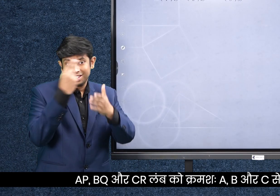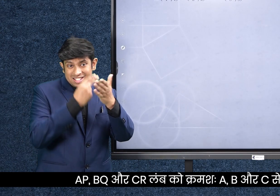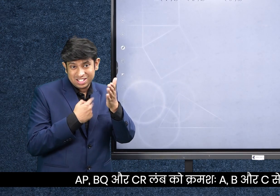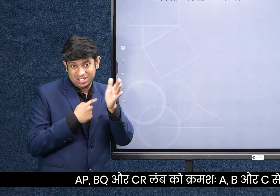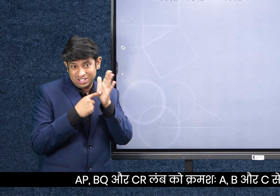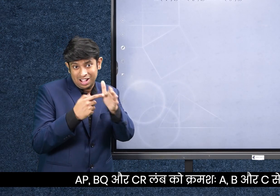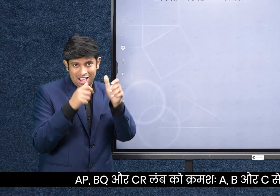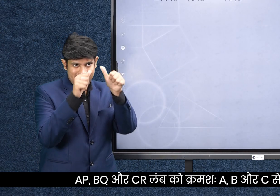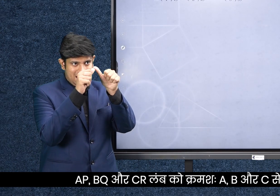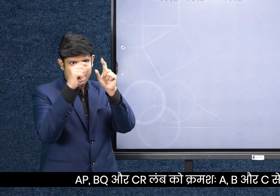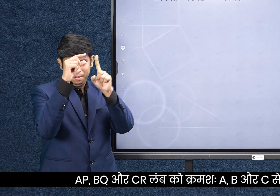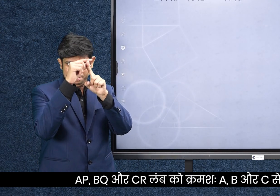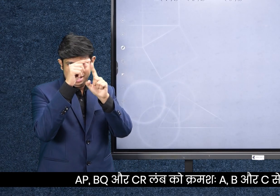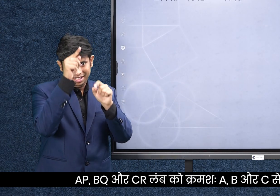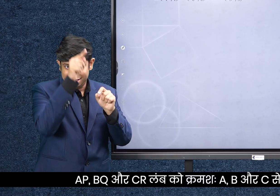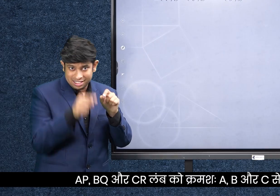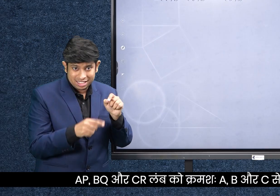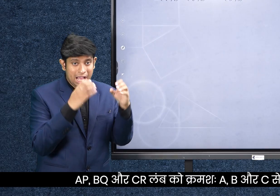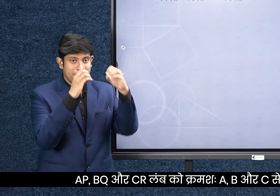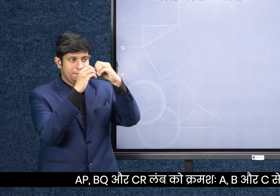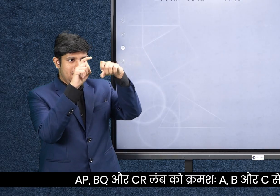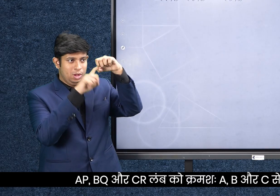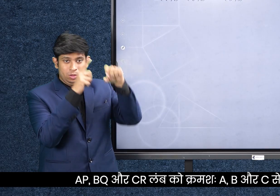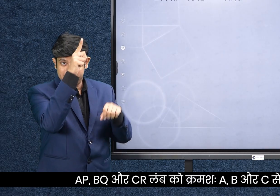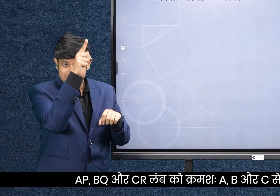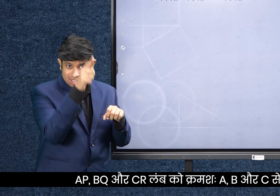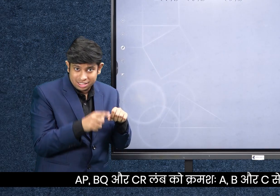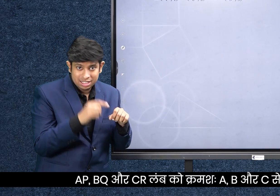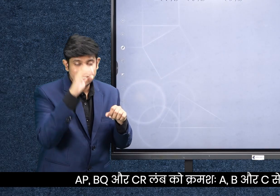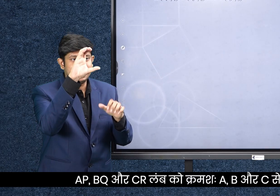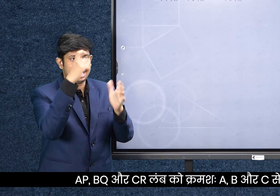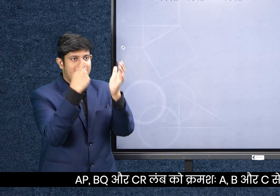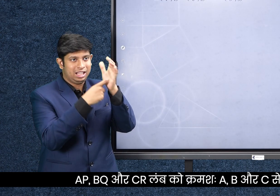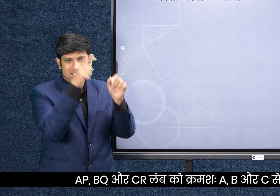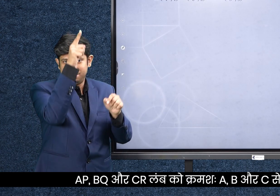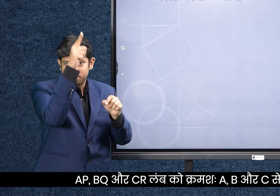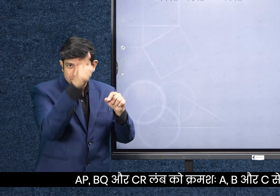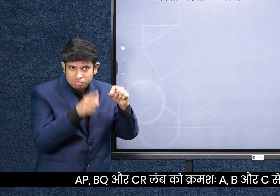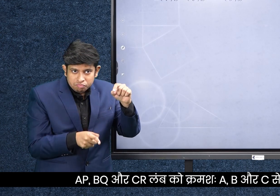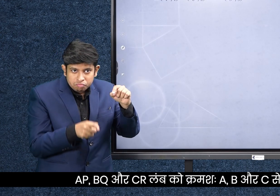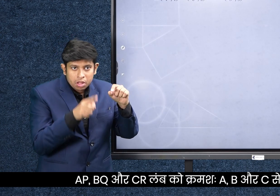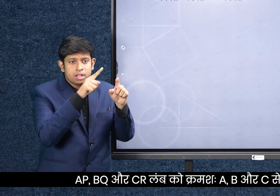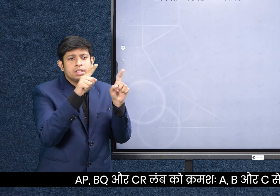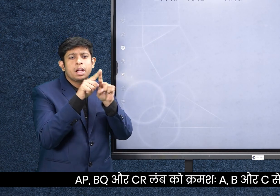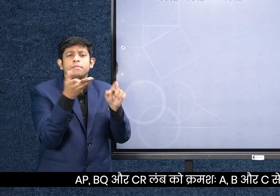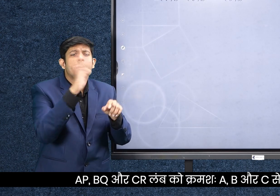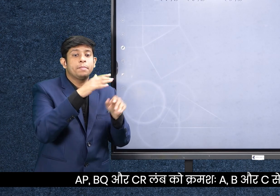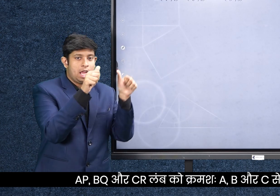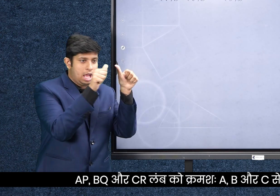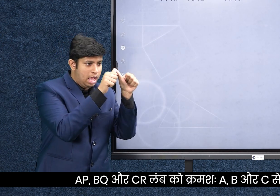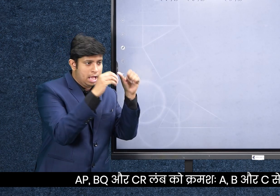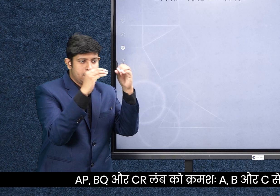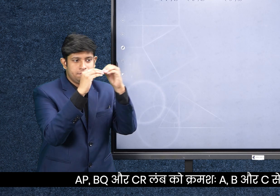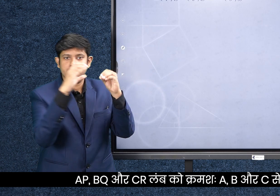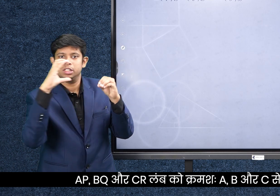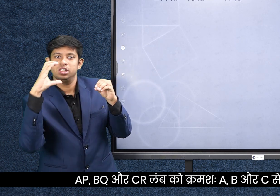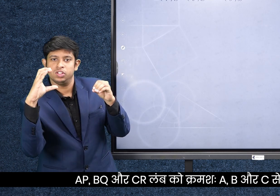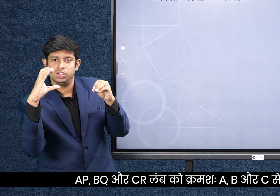ए पी कामा बी क्यू और सी आर लंब को क्रमश कैपिटल ए कामा कैपिटल बी और कैपिटल सी से